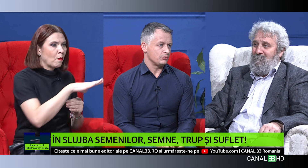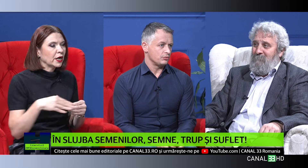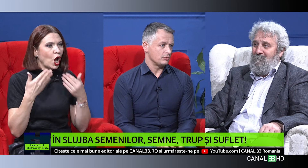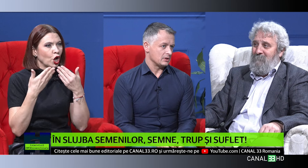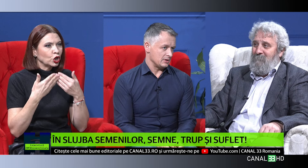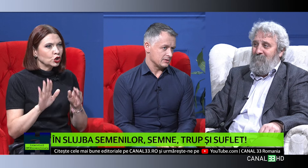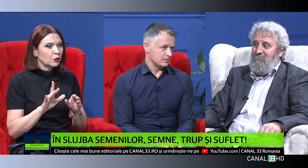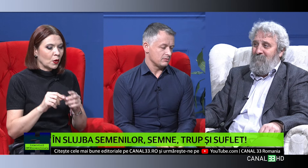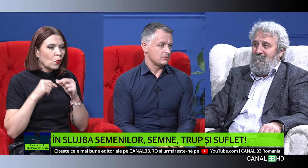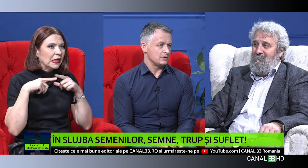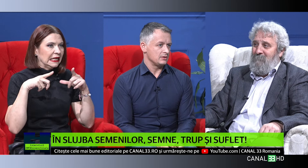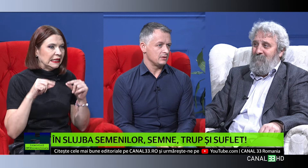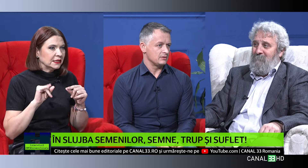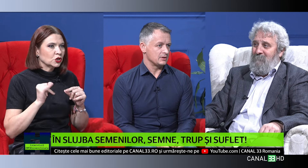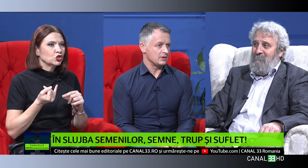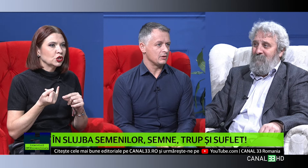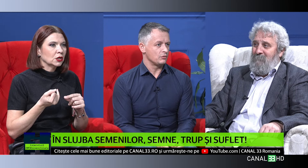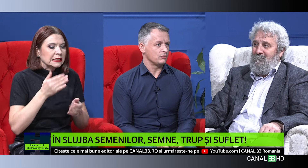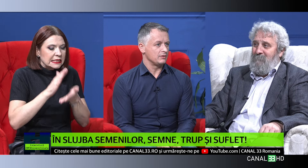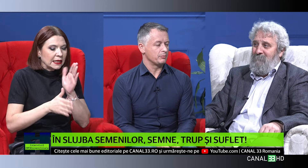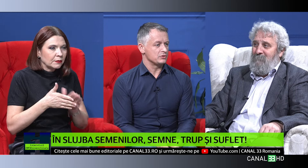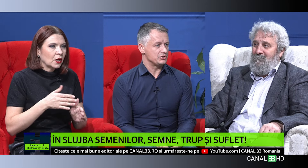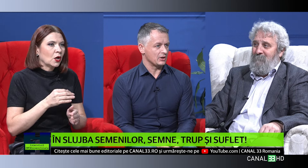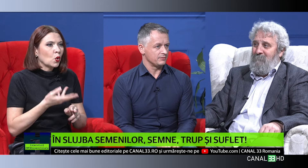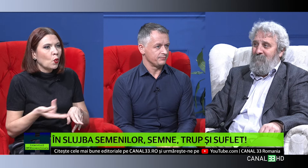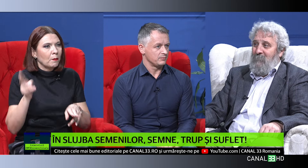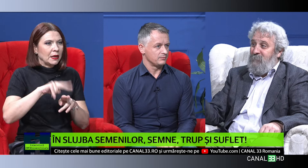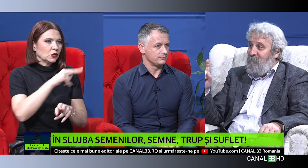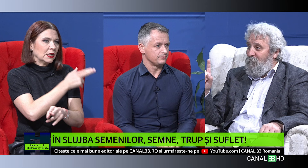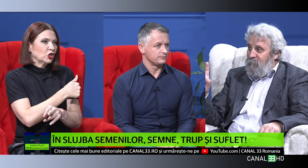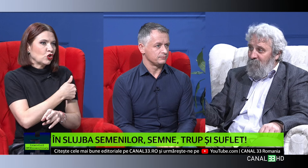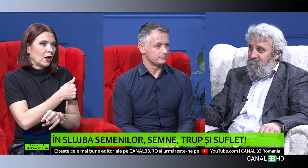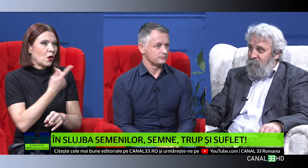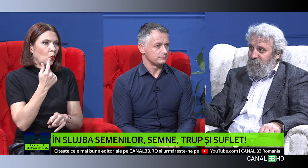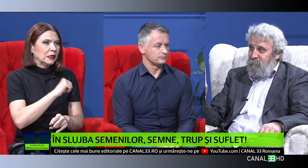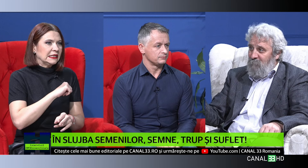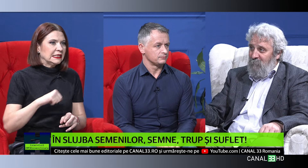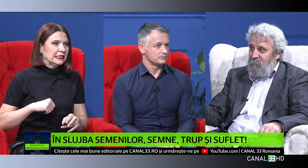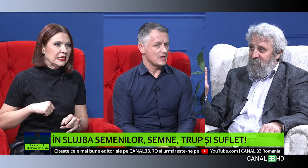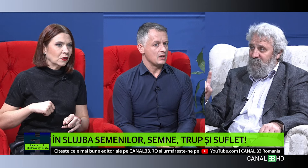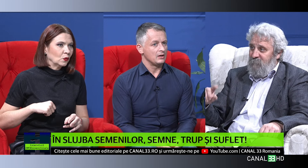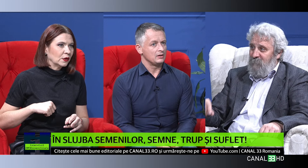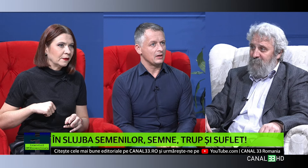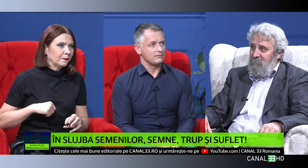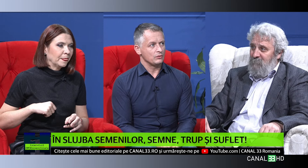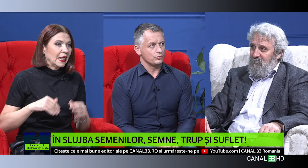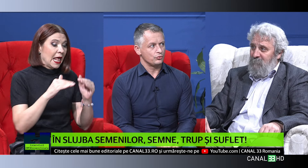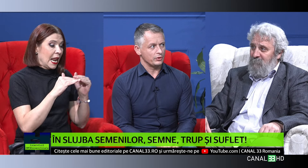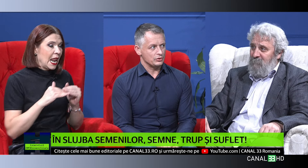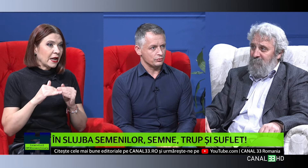cu grădiniță și se încheie cu nivel post-liceal. Adică avem un singur liceu de genul acesta în toată țara? La nivelul